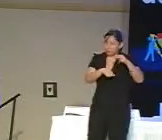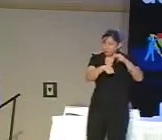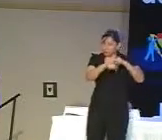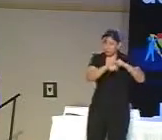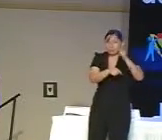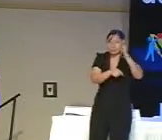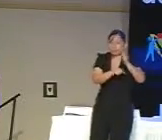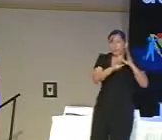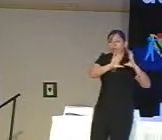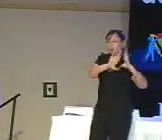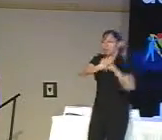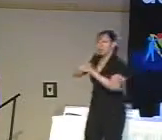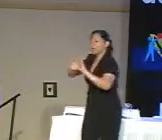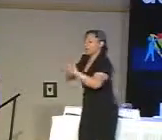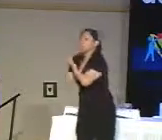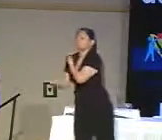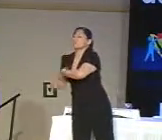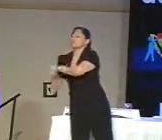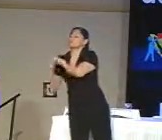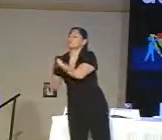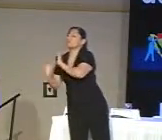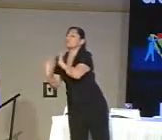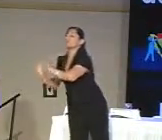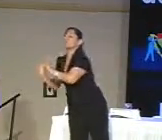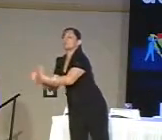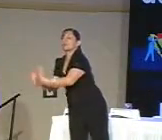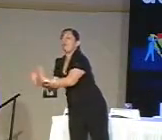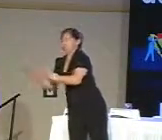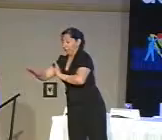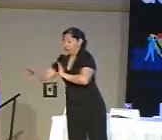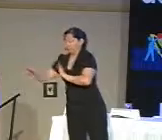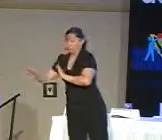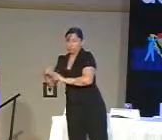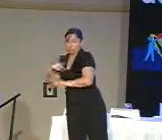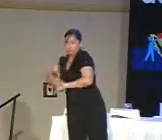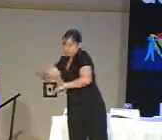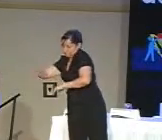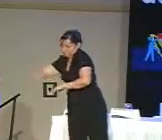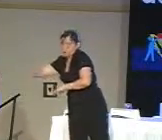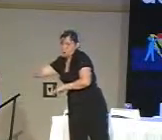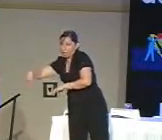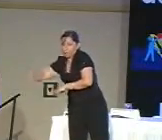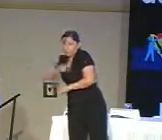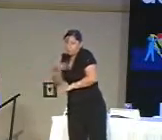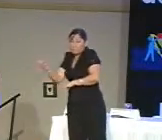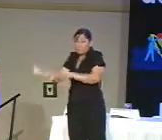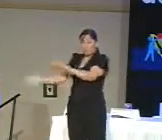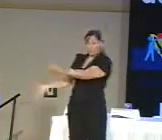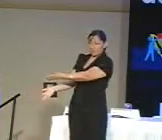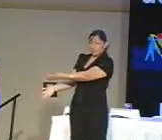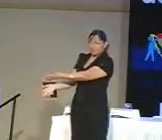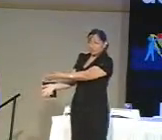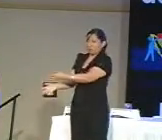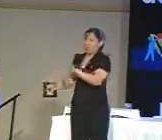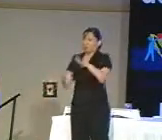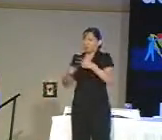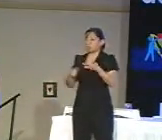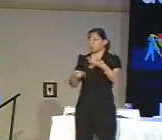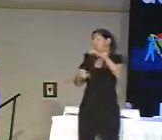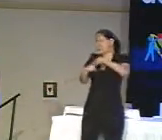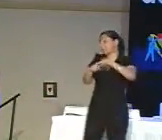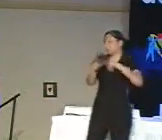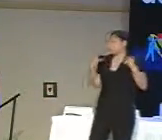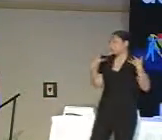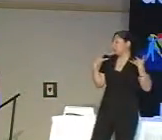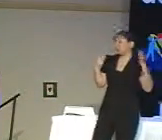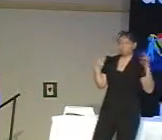de atención primaria y es algo que no siempre se ve. No siempre se ve en compromiso, no